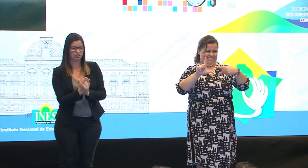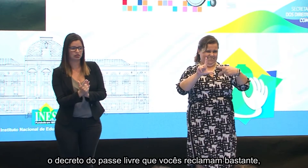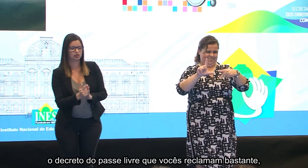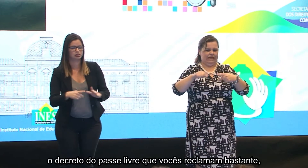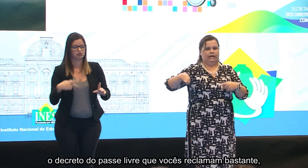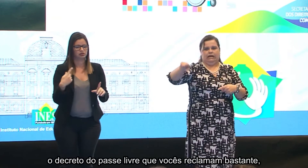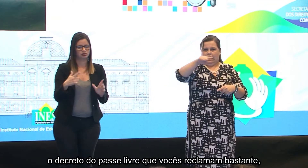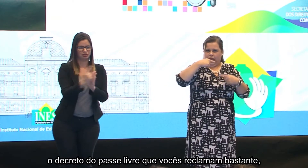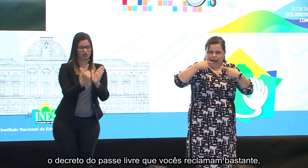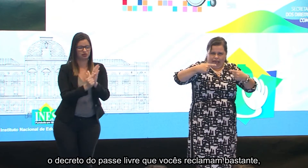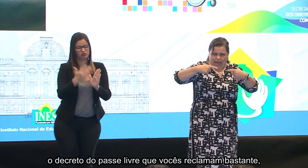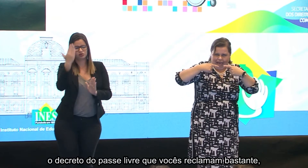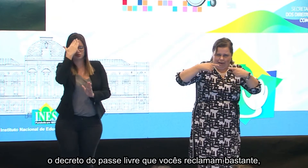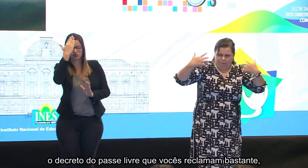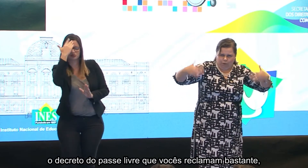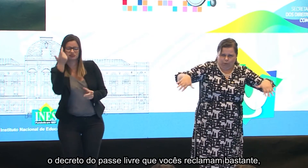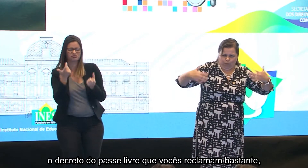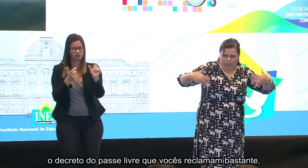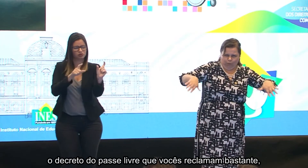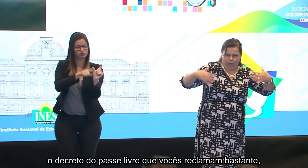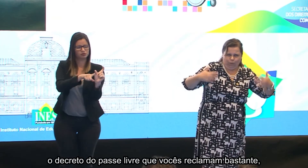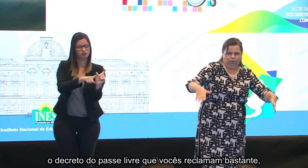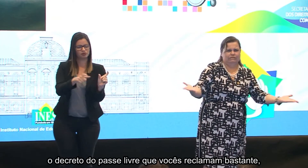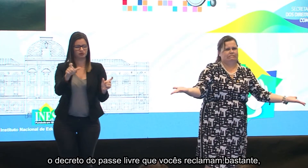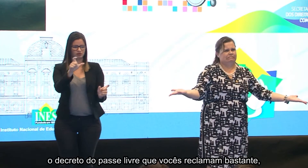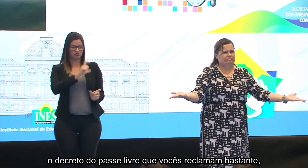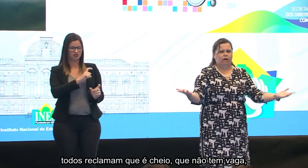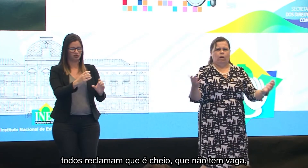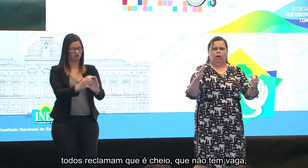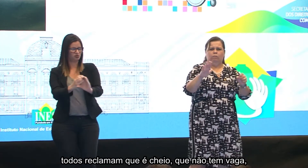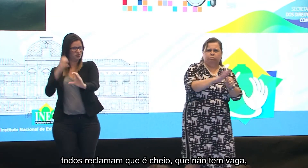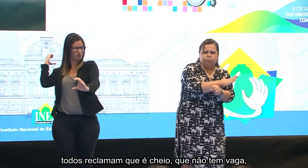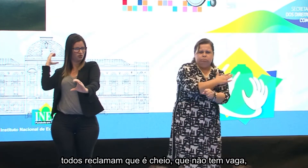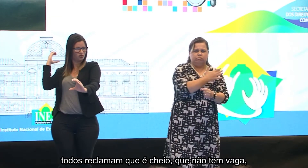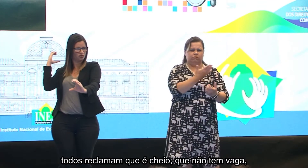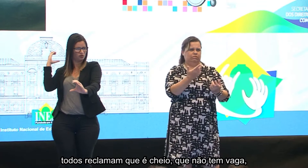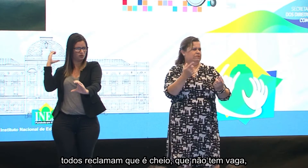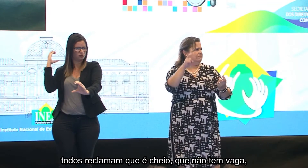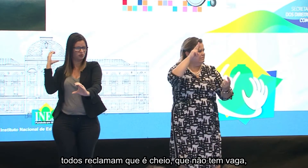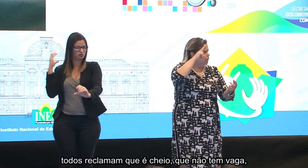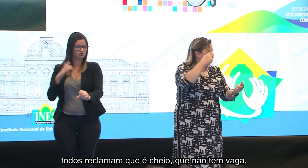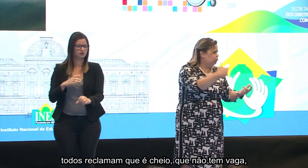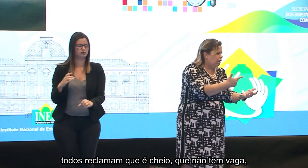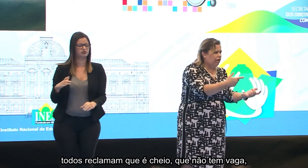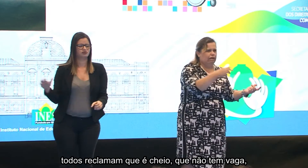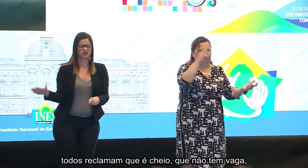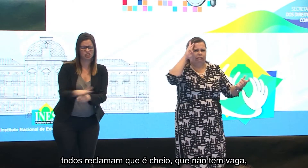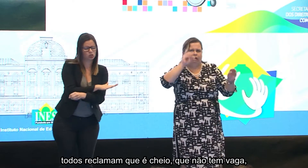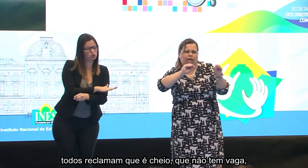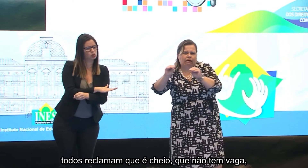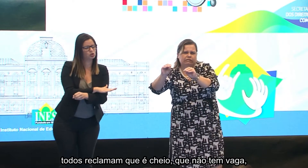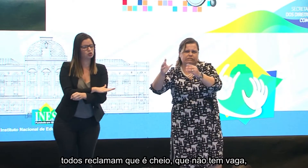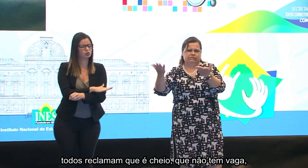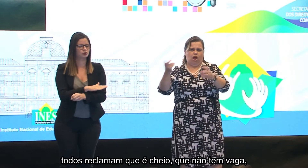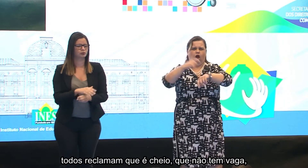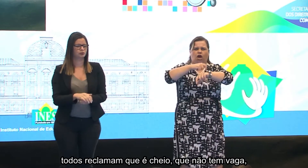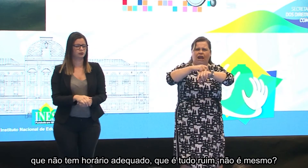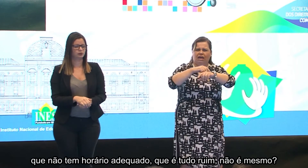E o decreto do passe livre, que vocês reclamam bastante, que todos reclamam, que é cheio, que não tem vaga, que não